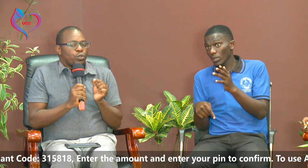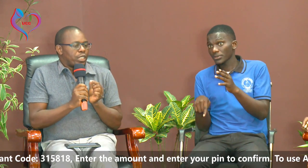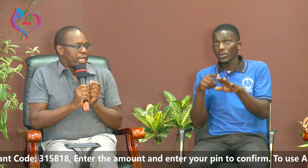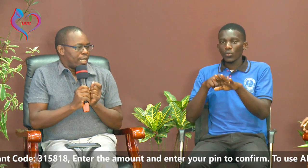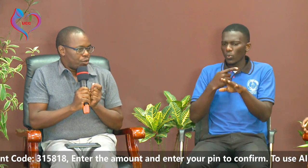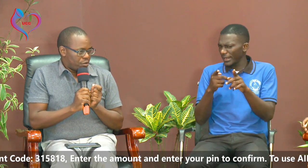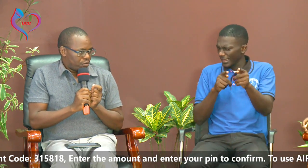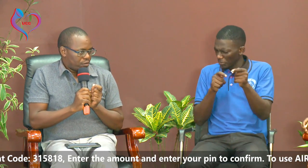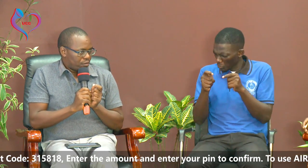tobulungi leero.